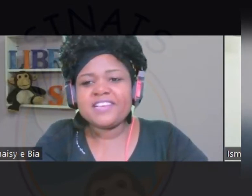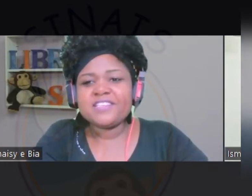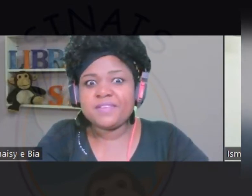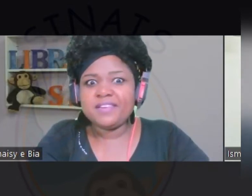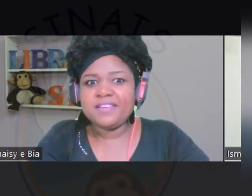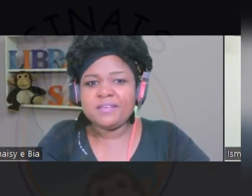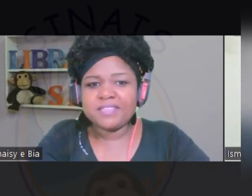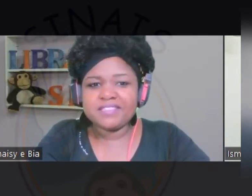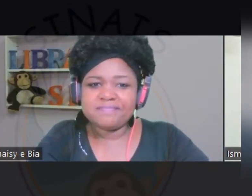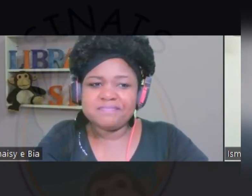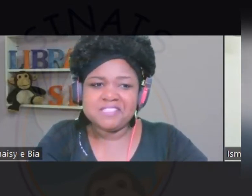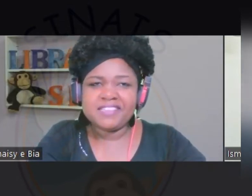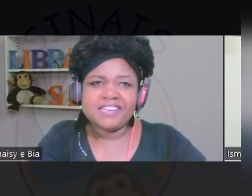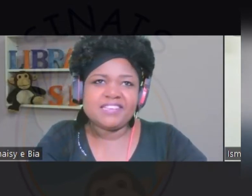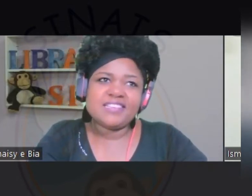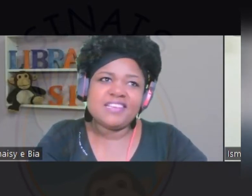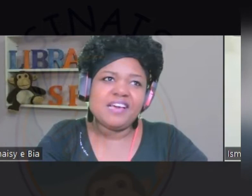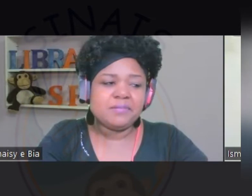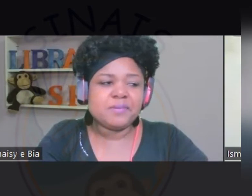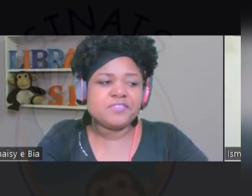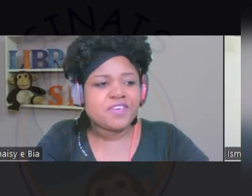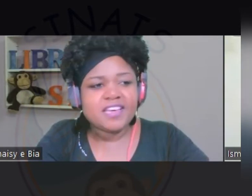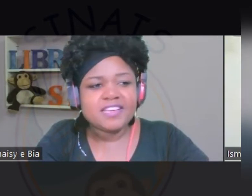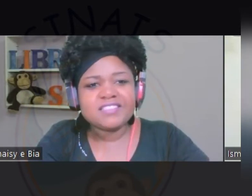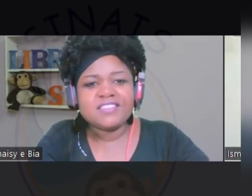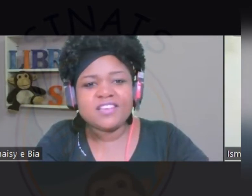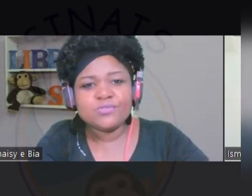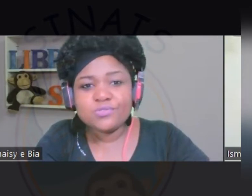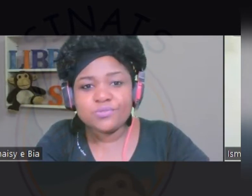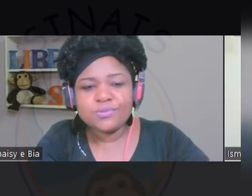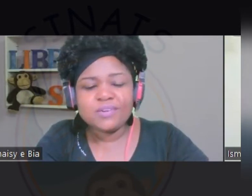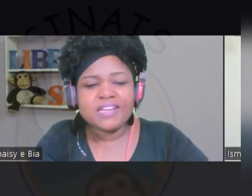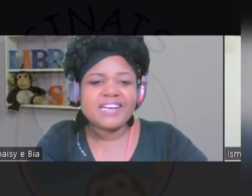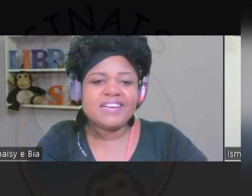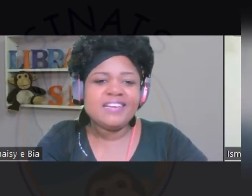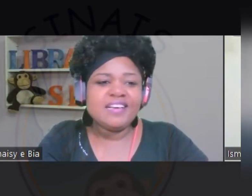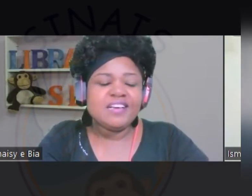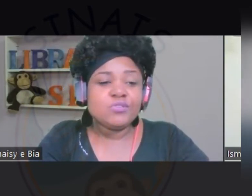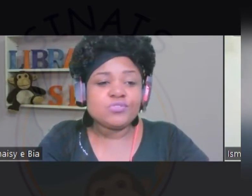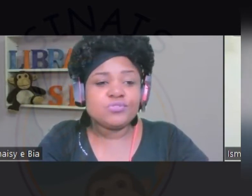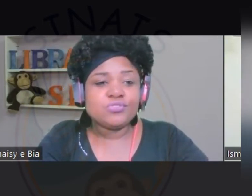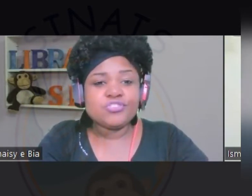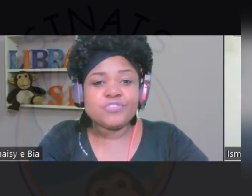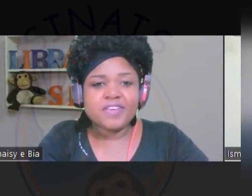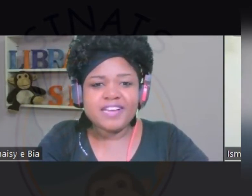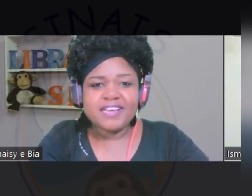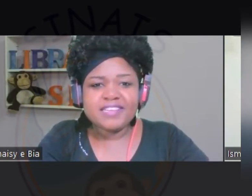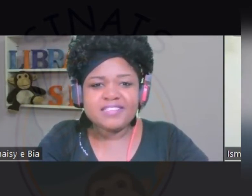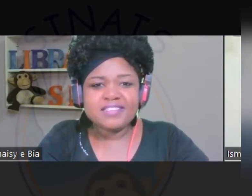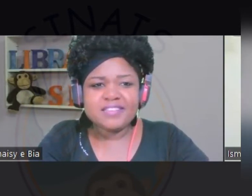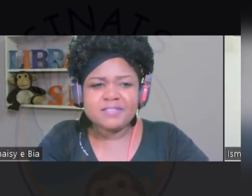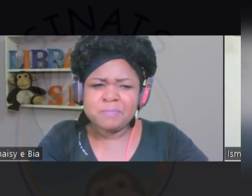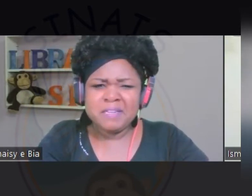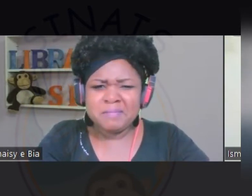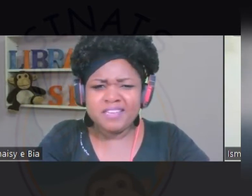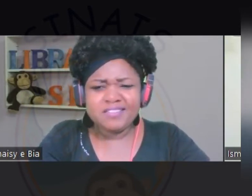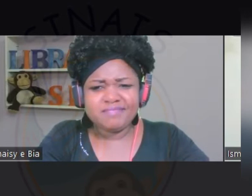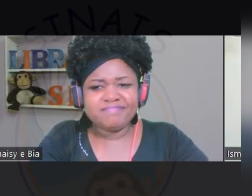isso em Libras? Você tá, sei lá, numa festa, tem um surdo lá, o surdo te oferece, você experimenta,